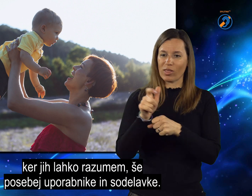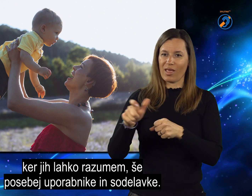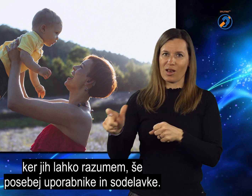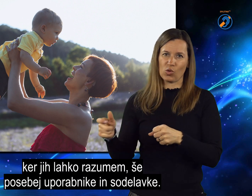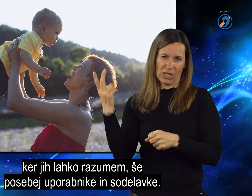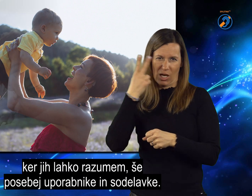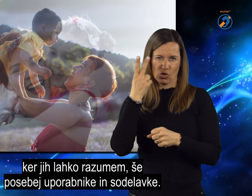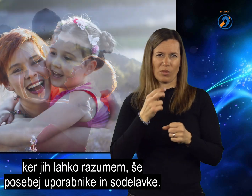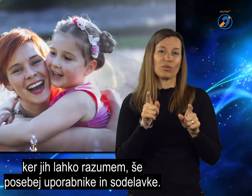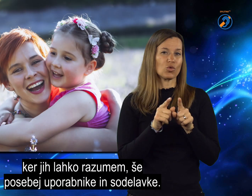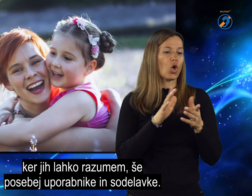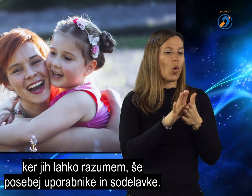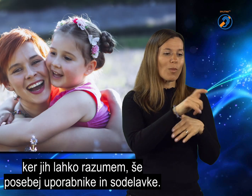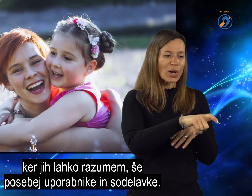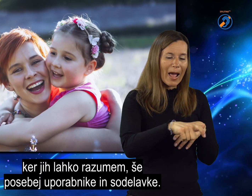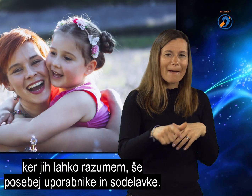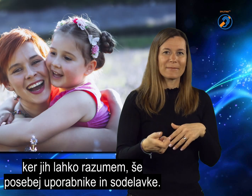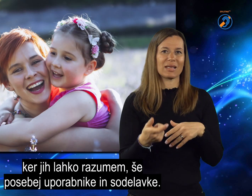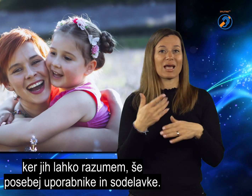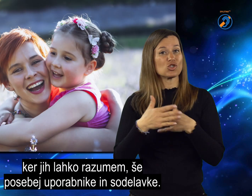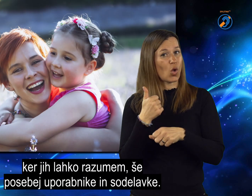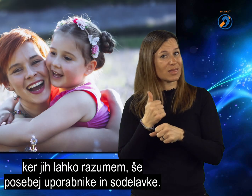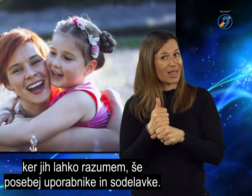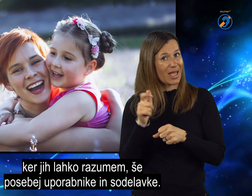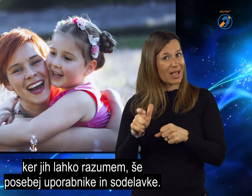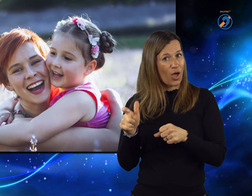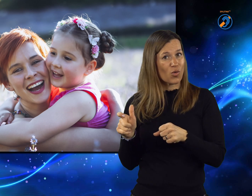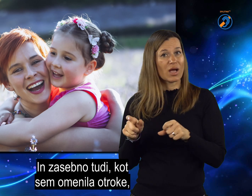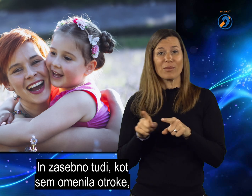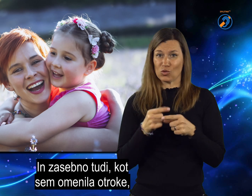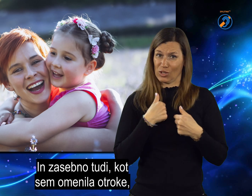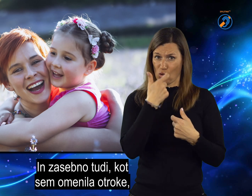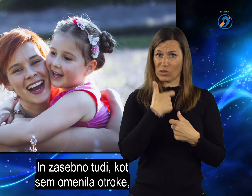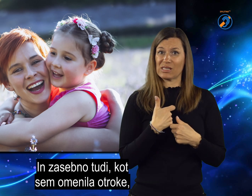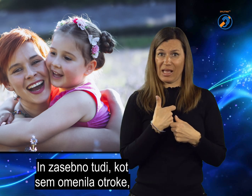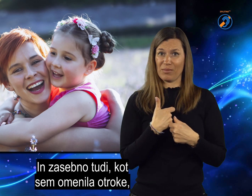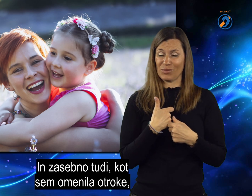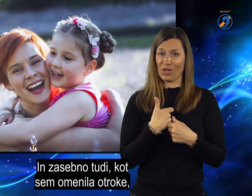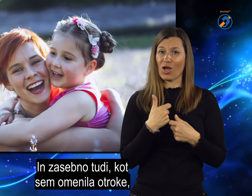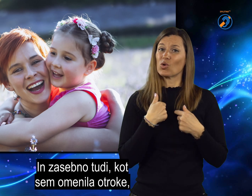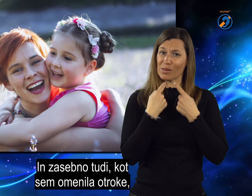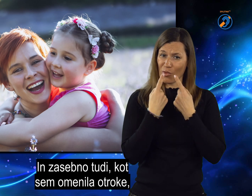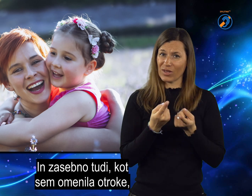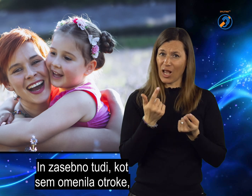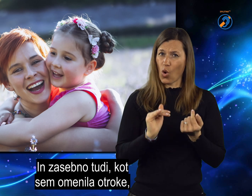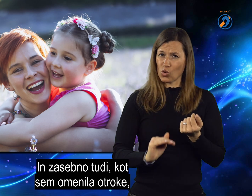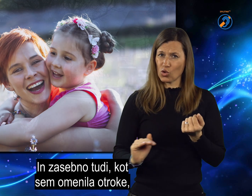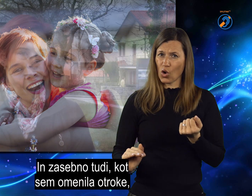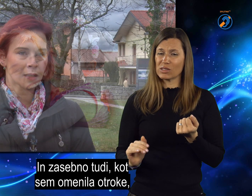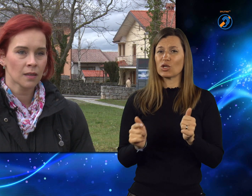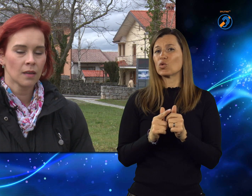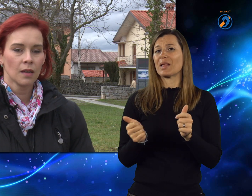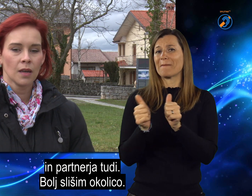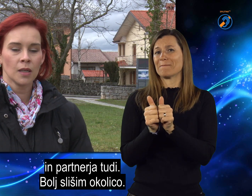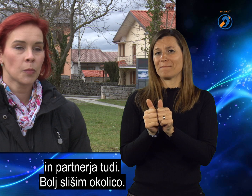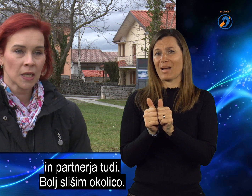lahko jih razumem, še posebej uporabnike, sodelavke. In zasebno tudi, ker sem omenila o